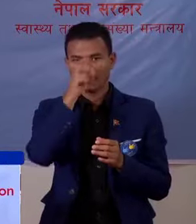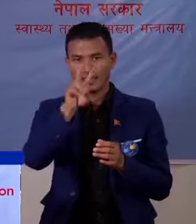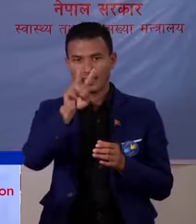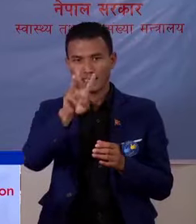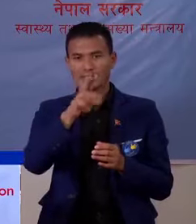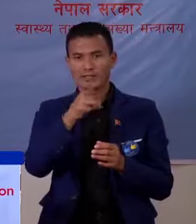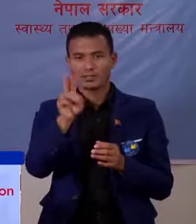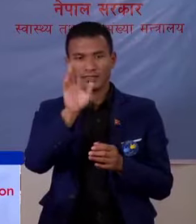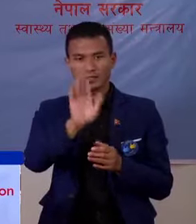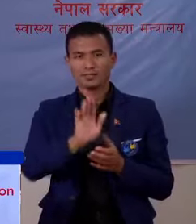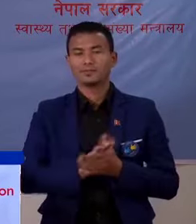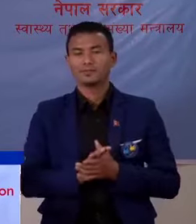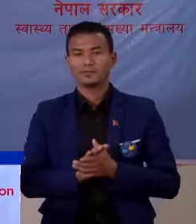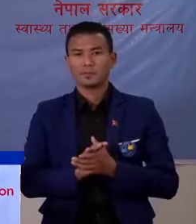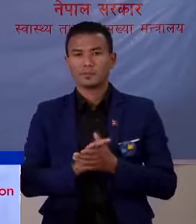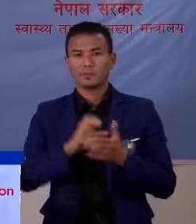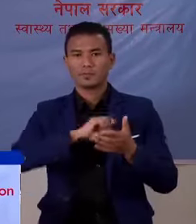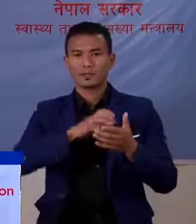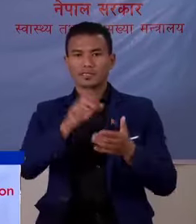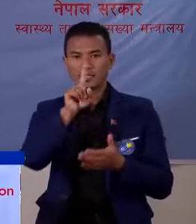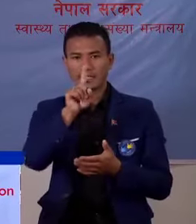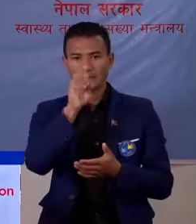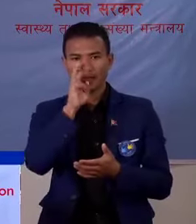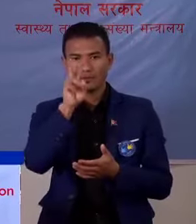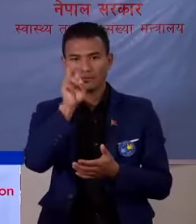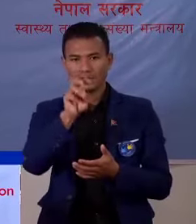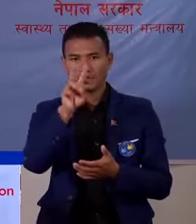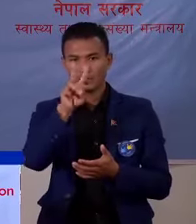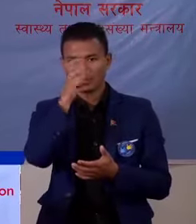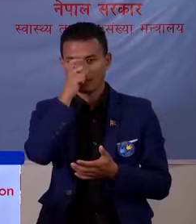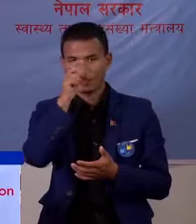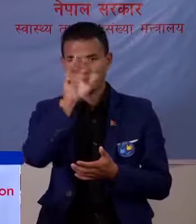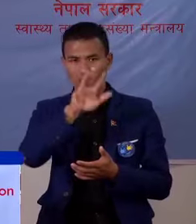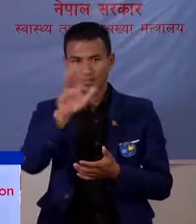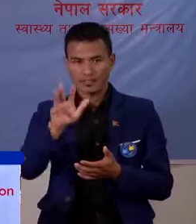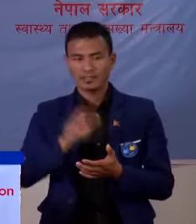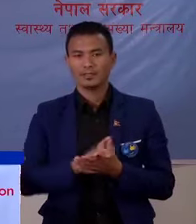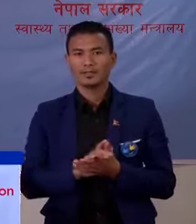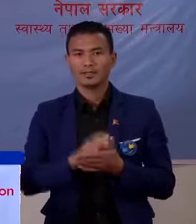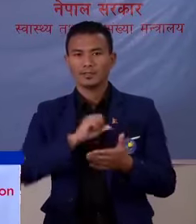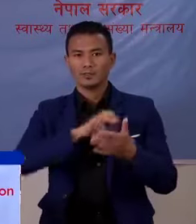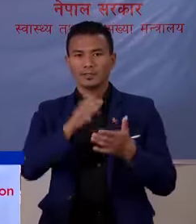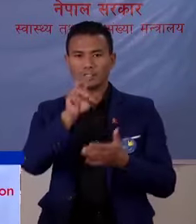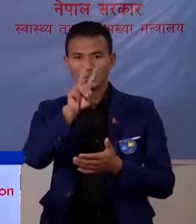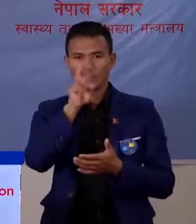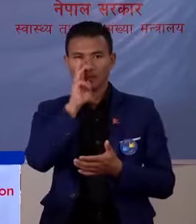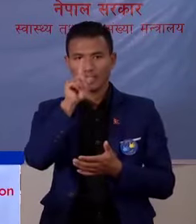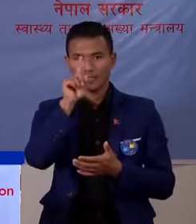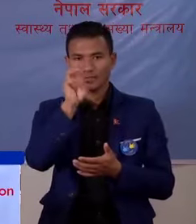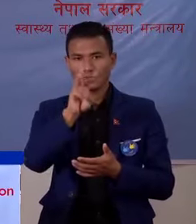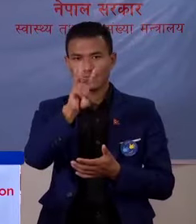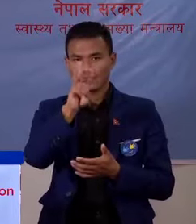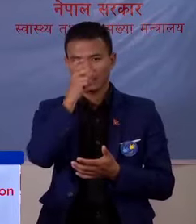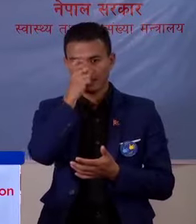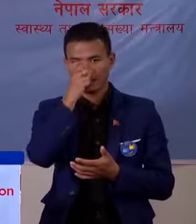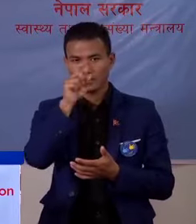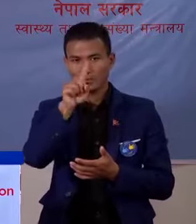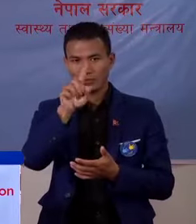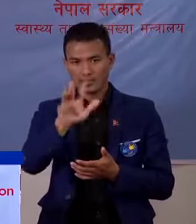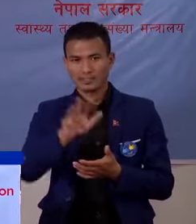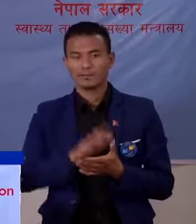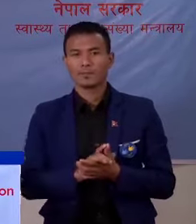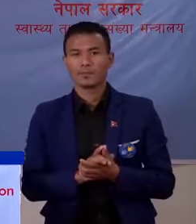21,523 छ, जसमध्ये प्रदेश नम्बर 1 2,299, प्रदेश नम्बर 2